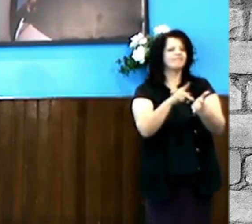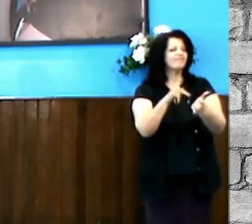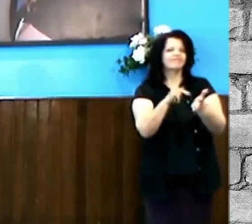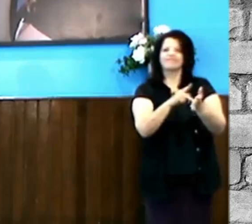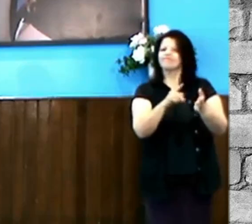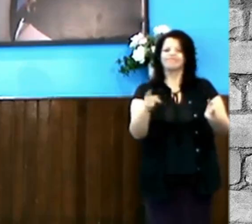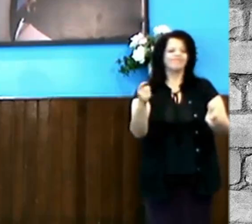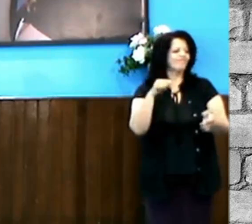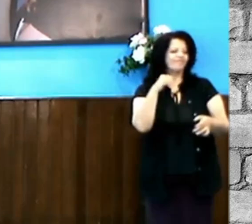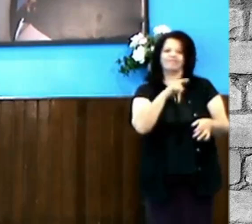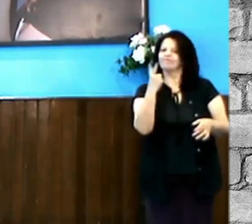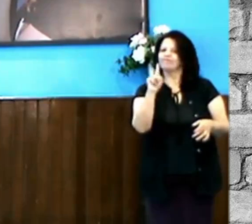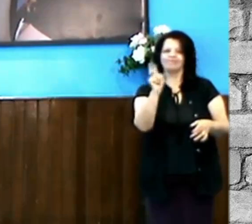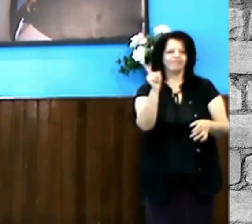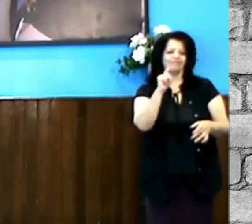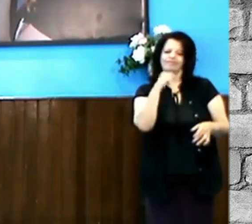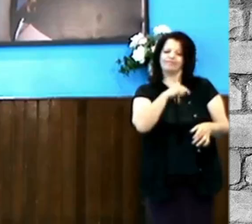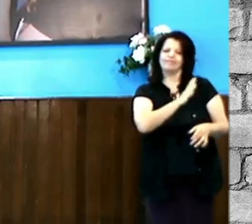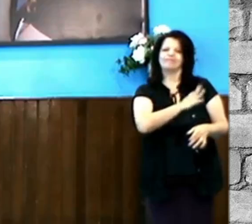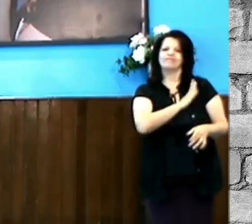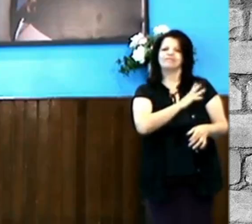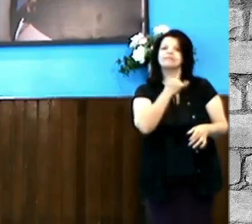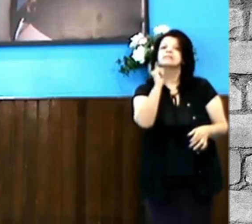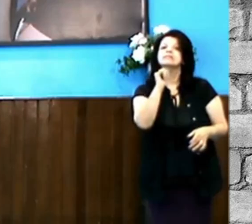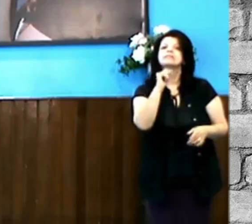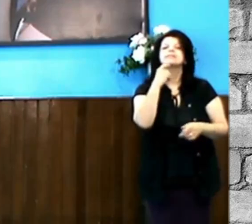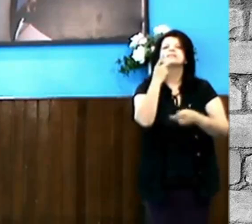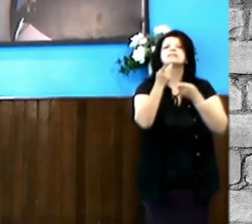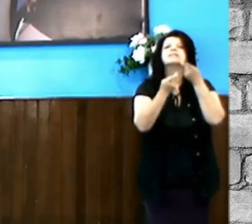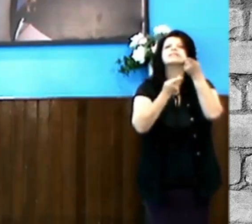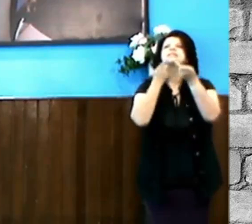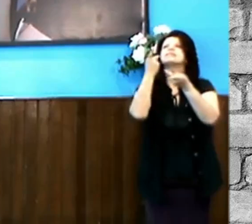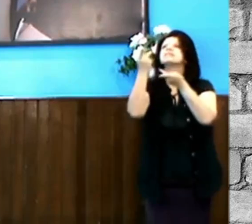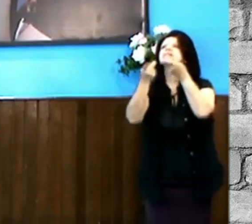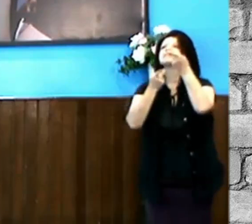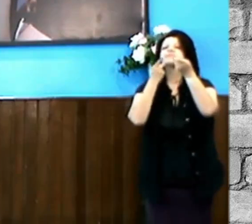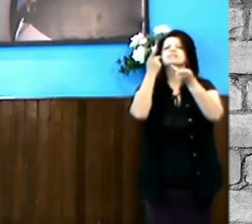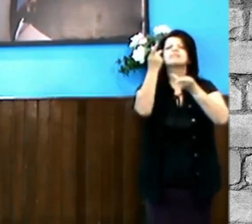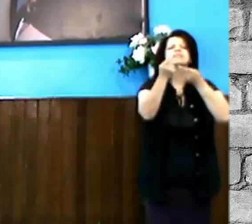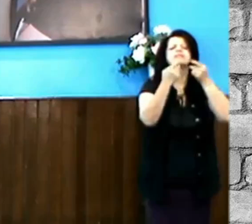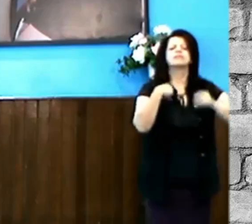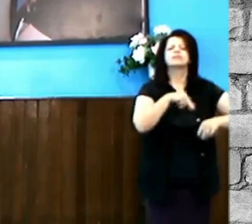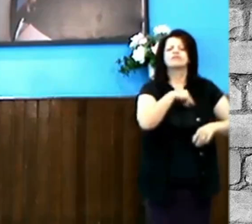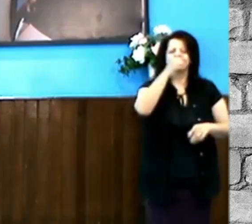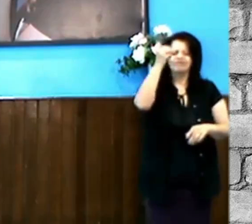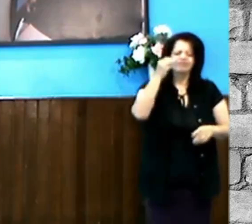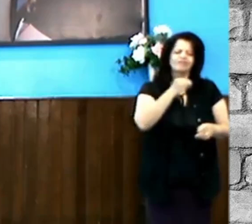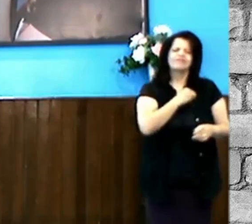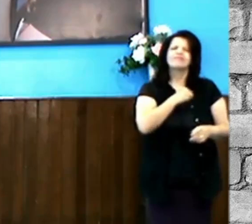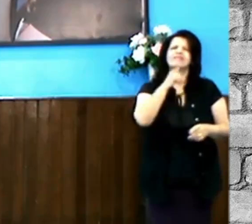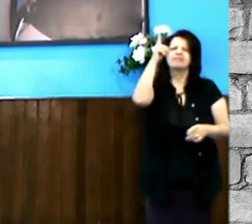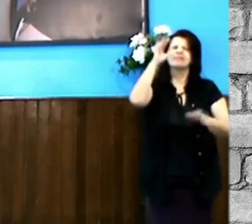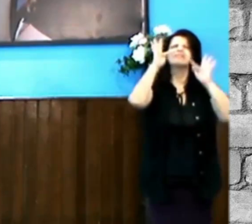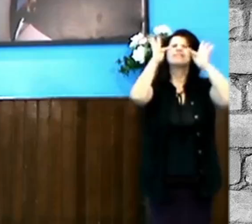nós. Se confessarmos os nossos pecados, Ele é fiel e justo para nos perdoar